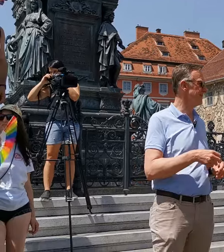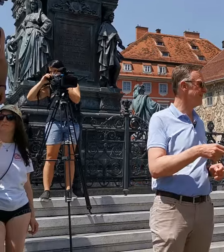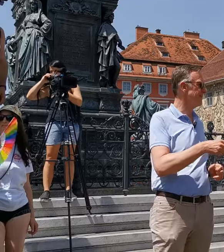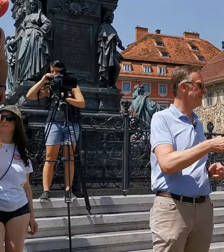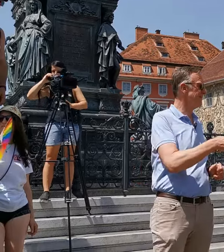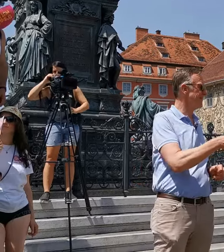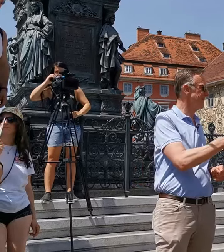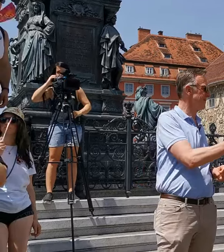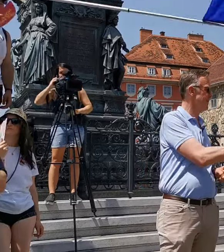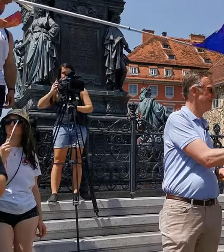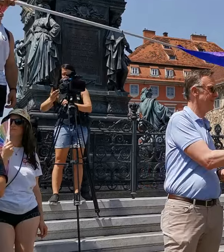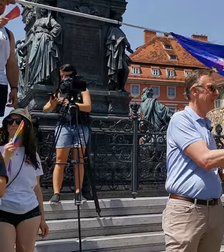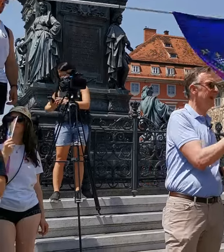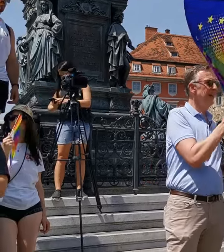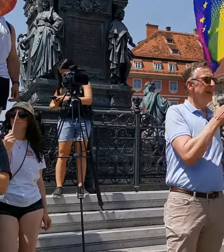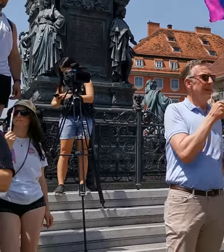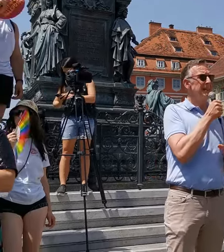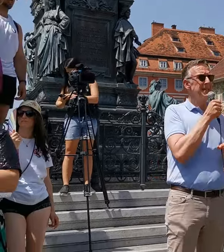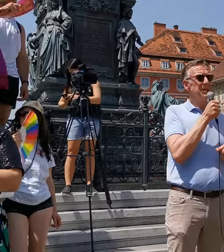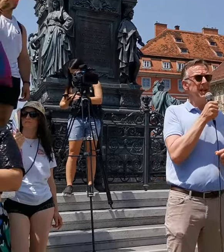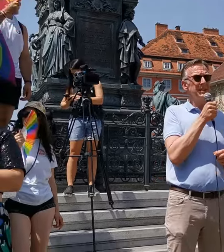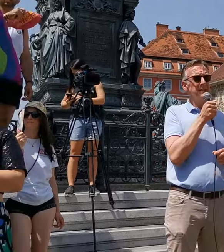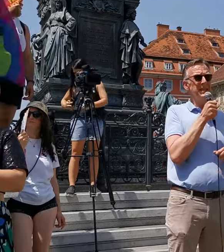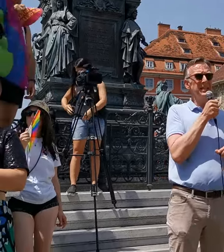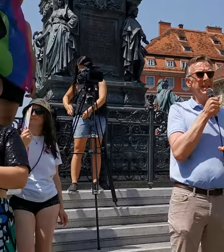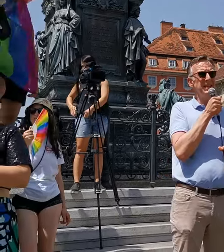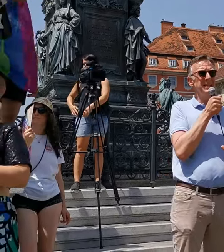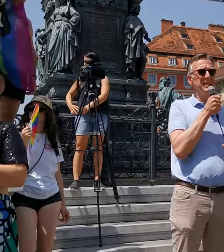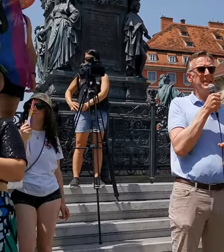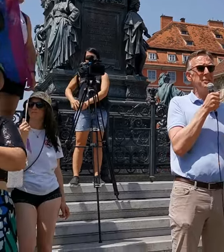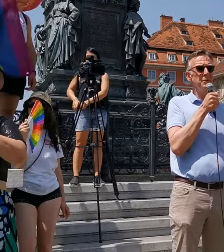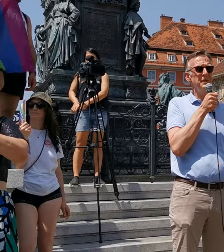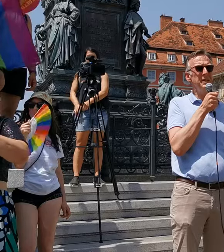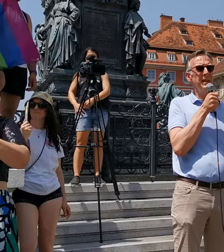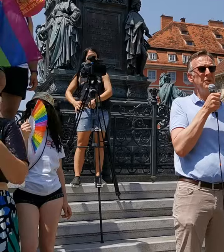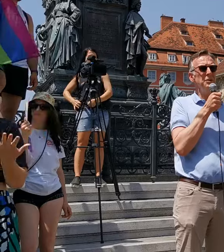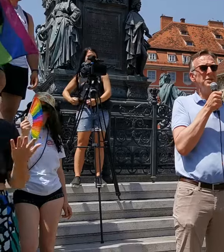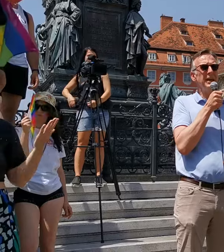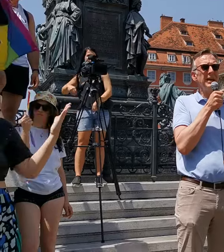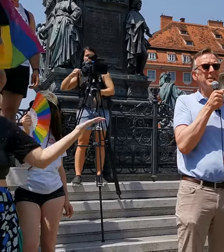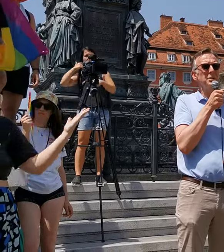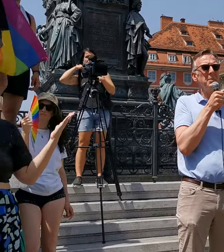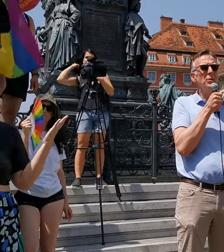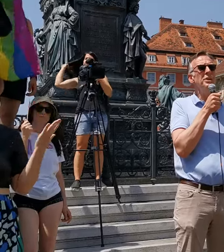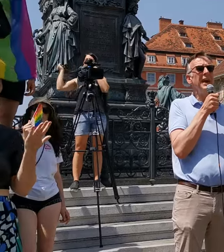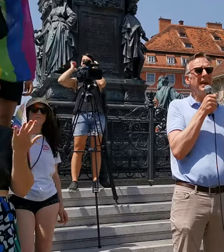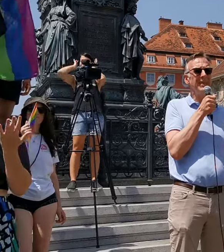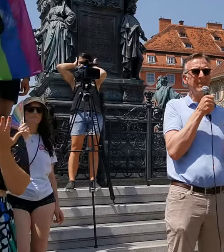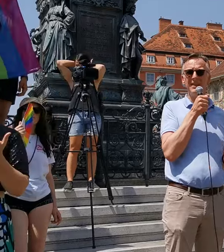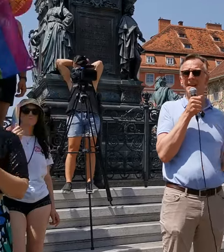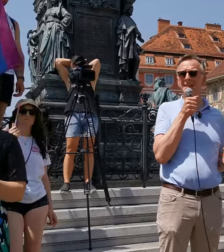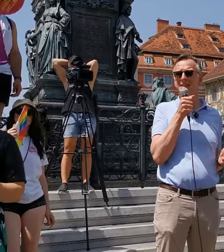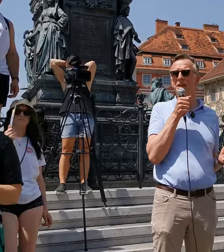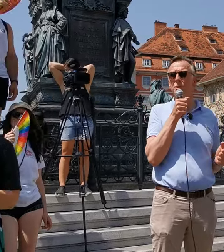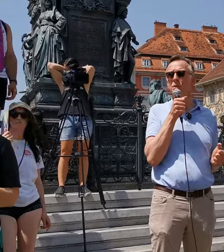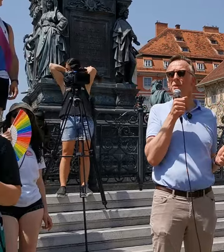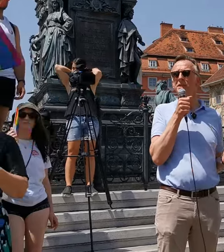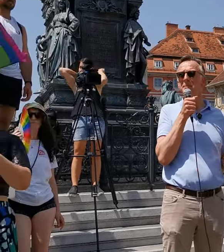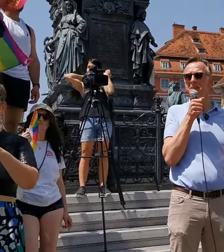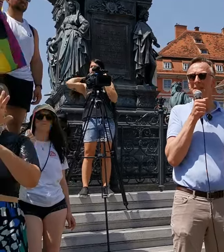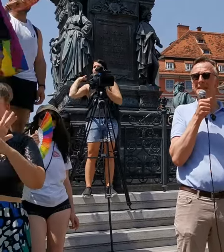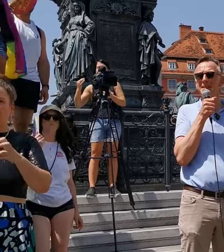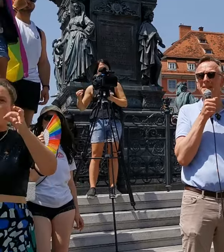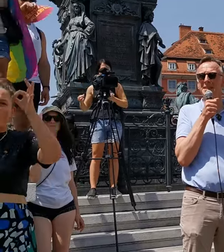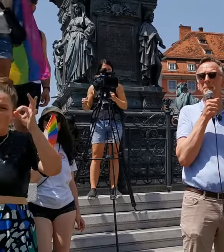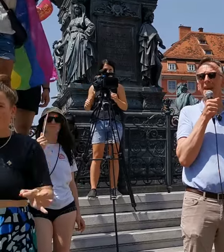es da jetzt weitergehen, Michi? Ja, es ist auch ganz wichtig, dass sich das offizielle Österreich zu dem Unrecht, das der